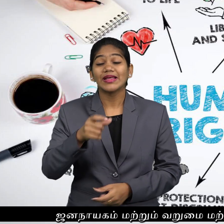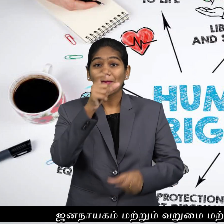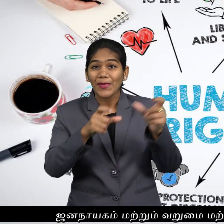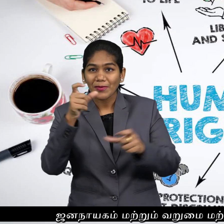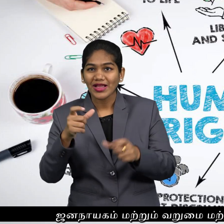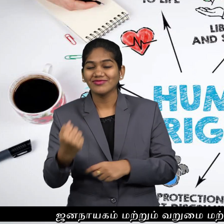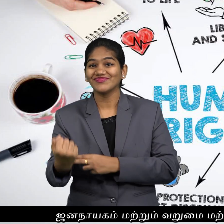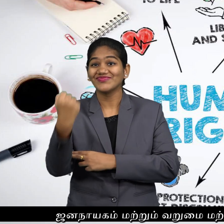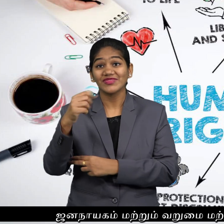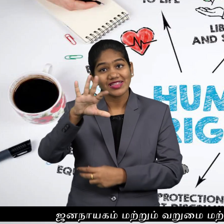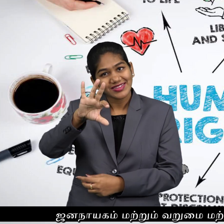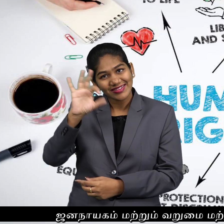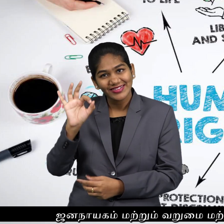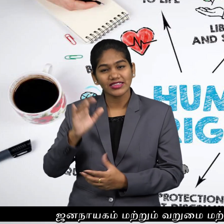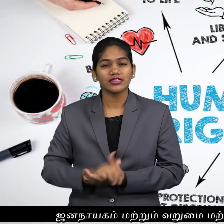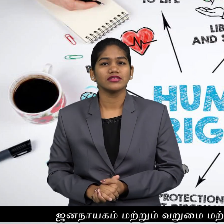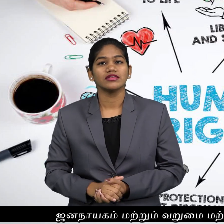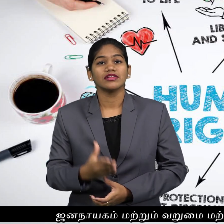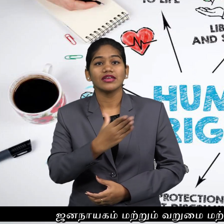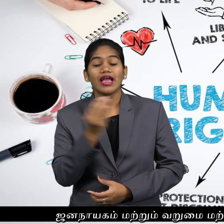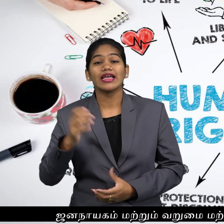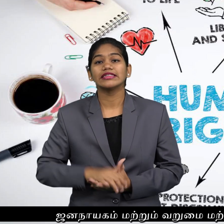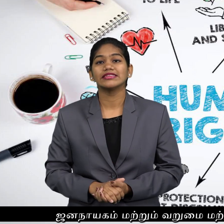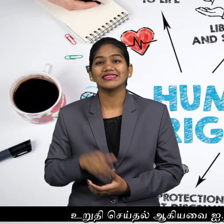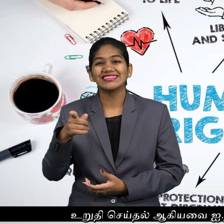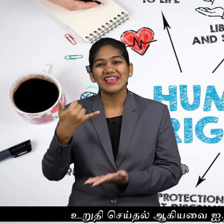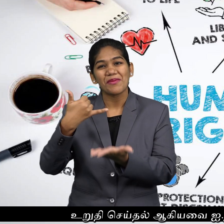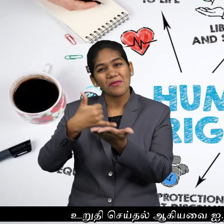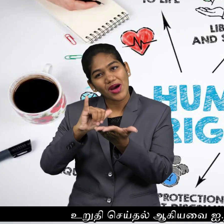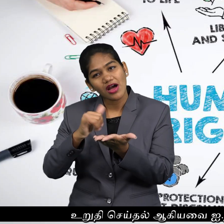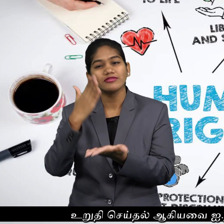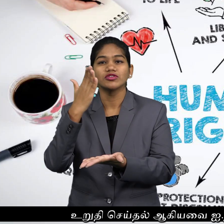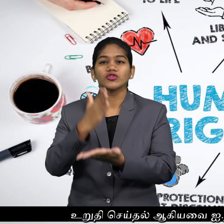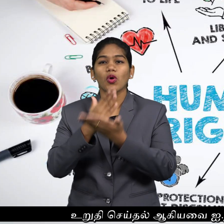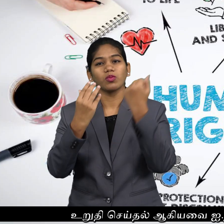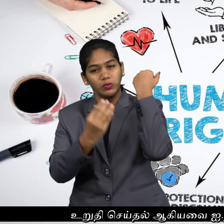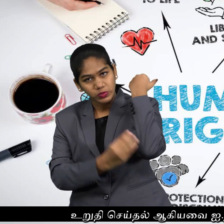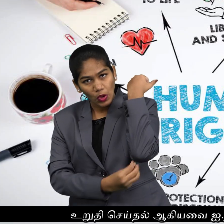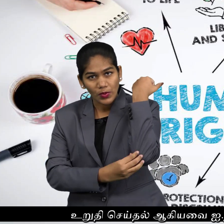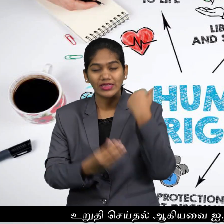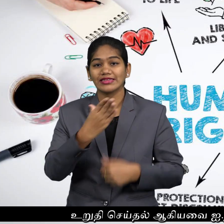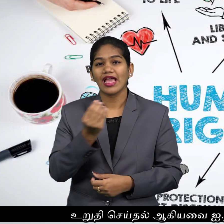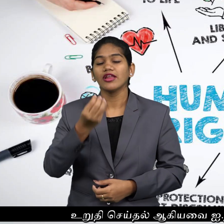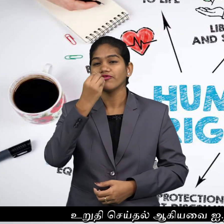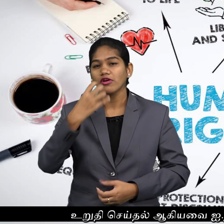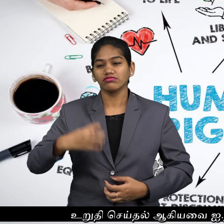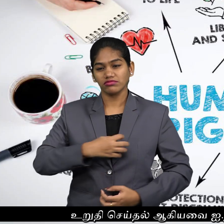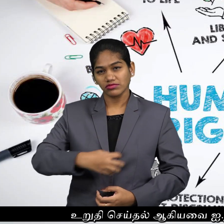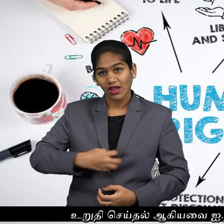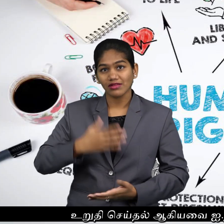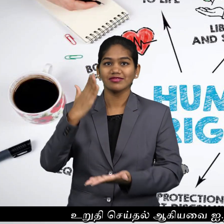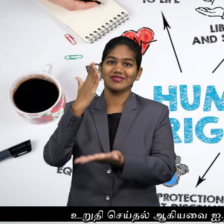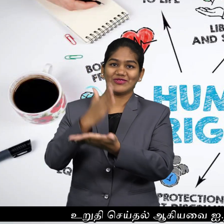ஜனநாயகம் மற்றும் வறுமை மற்றும் பசியை நீக்குதல் ஆகியவற்றை உறுதி செய்தல் ஆகியவை ஐநாவின்